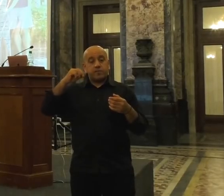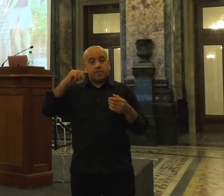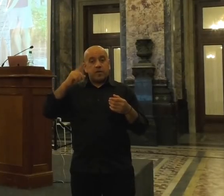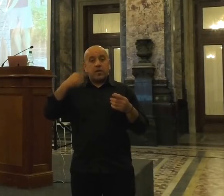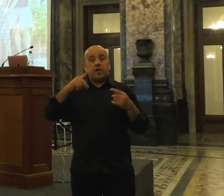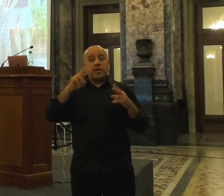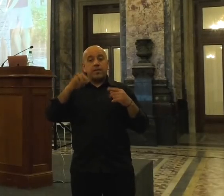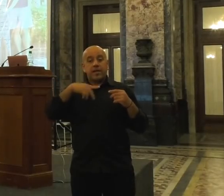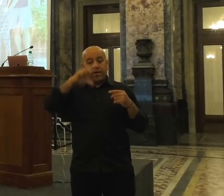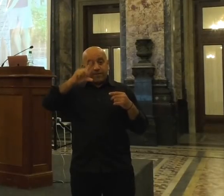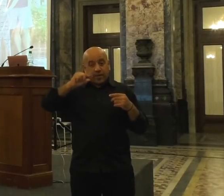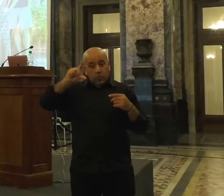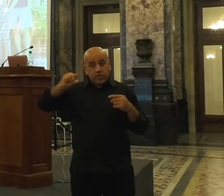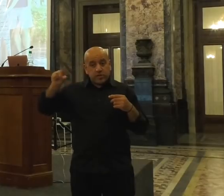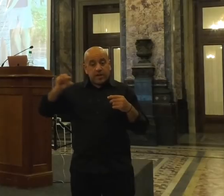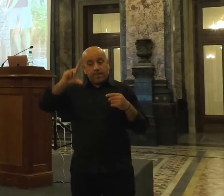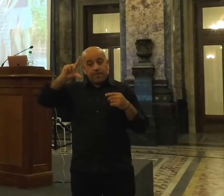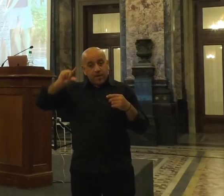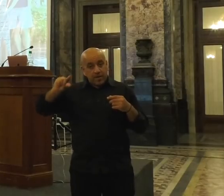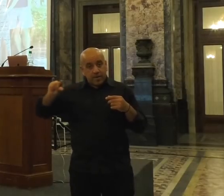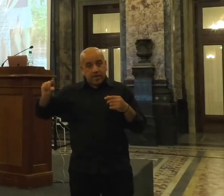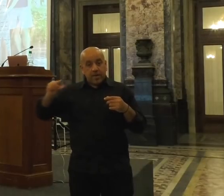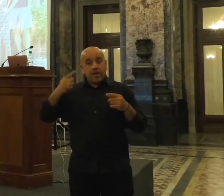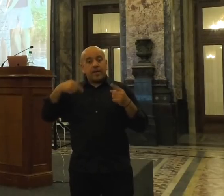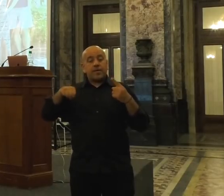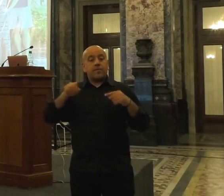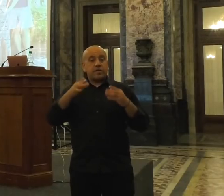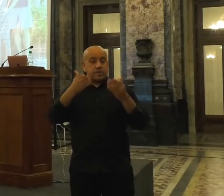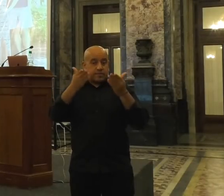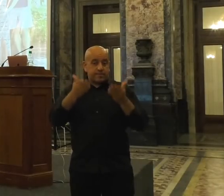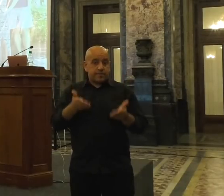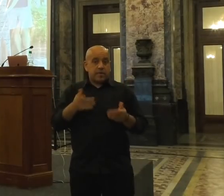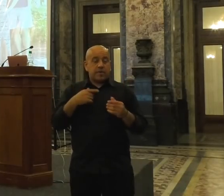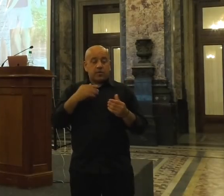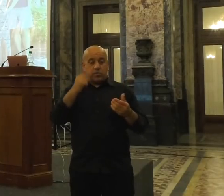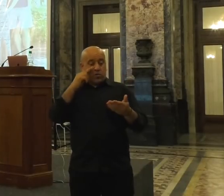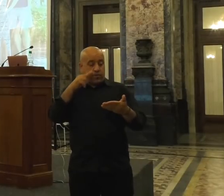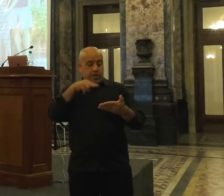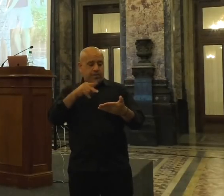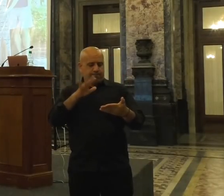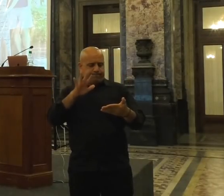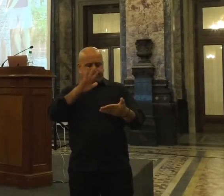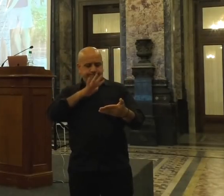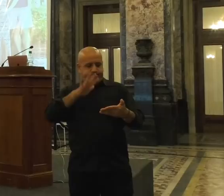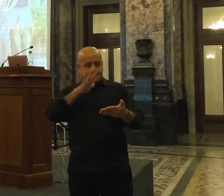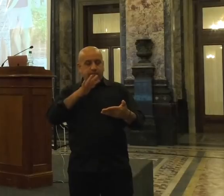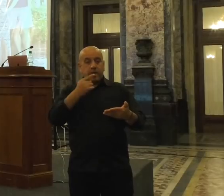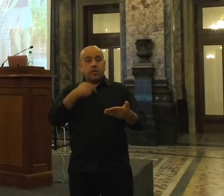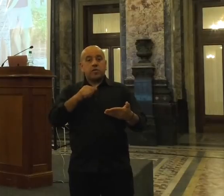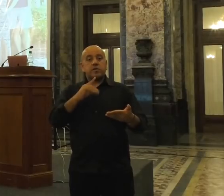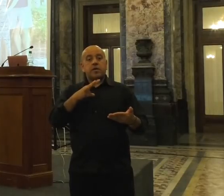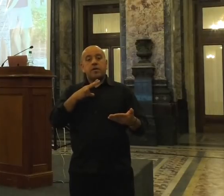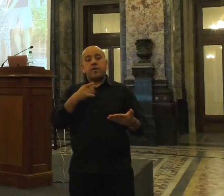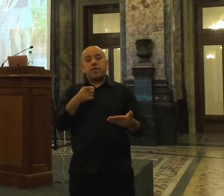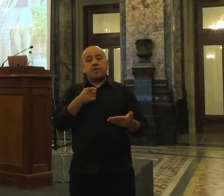más procesar las frecuencias bajas. Entonces, eso hace que lo que vean esté como enmascarado. Entonces, hay ciertas